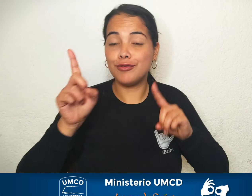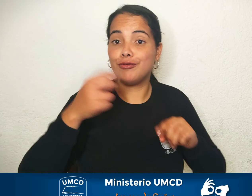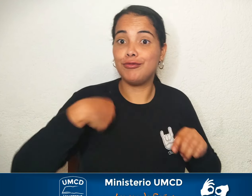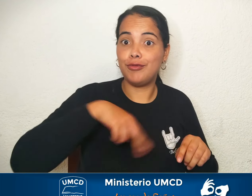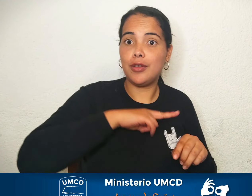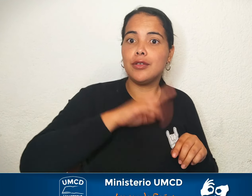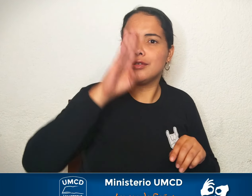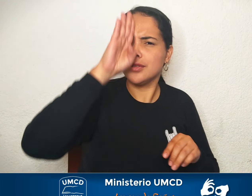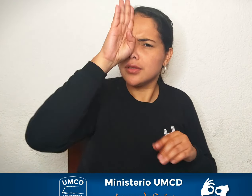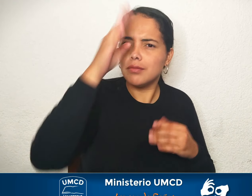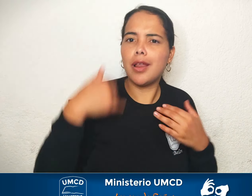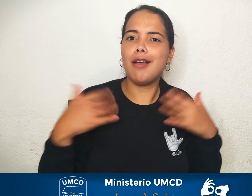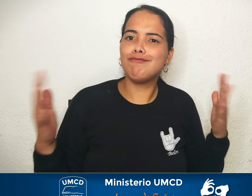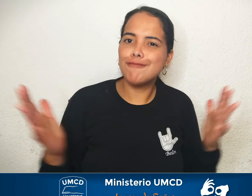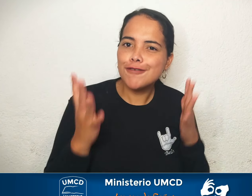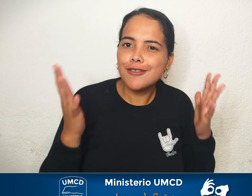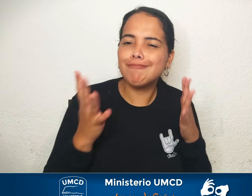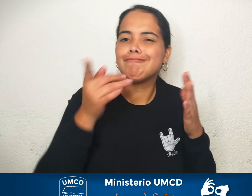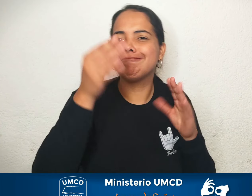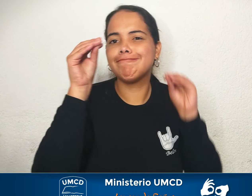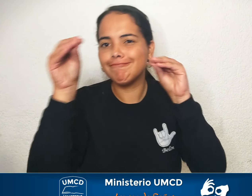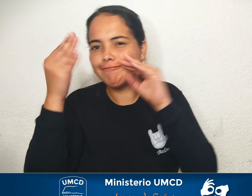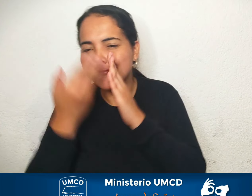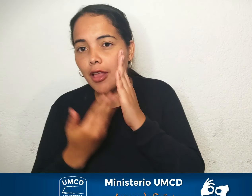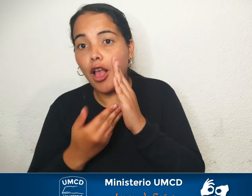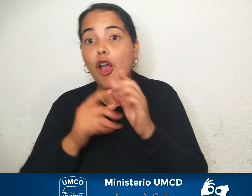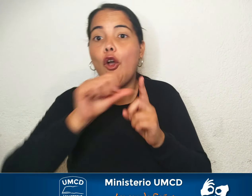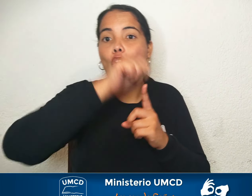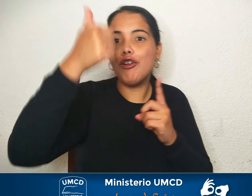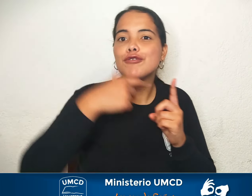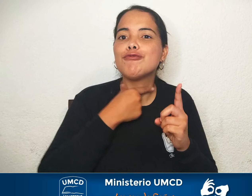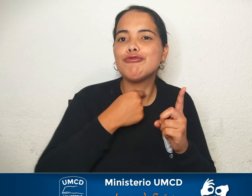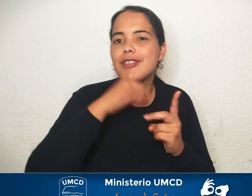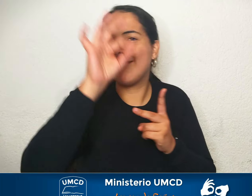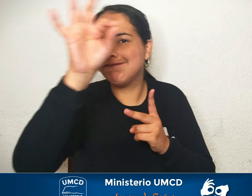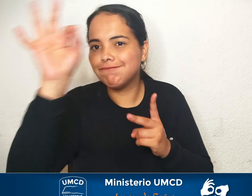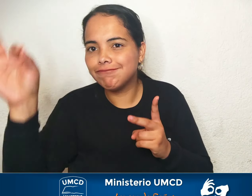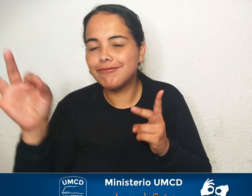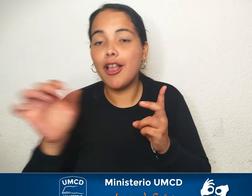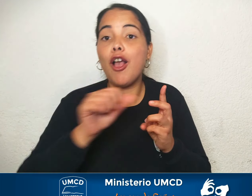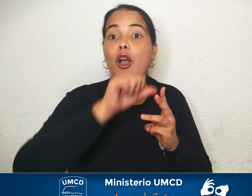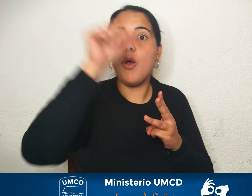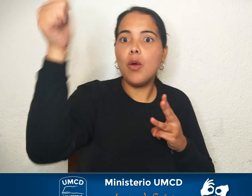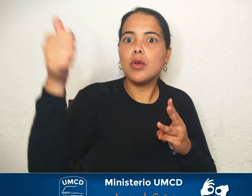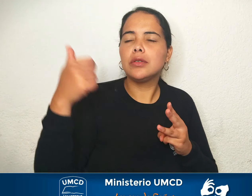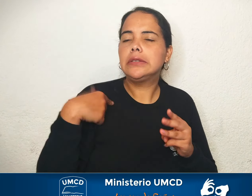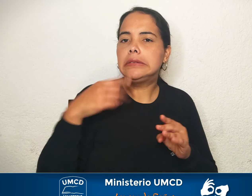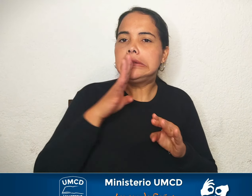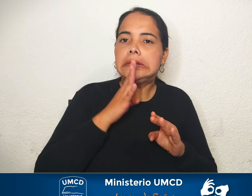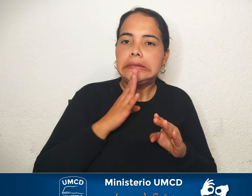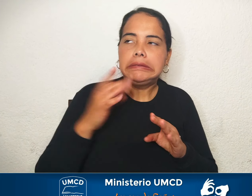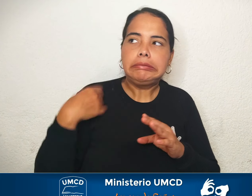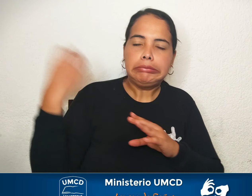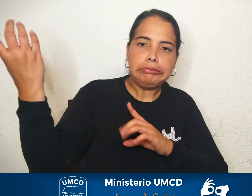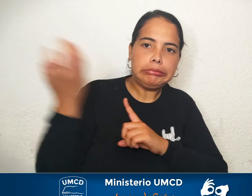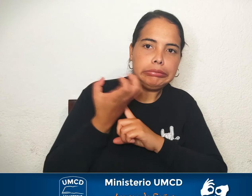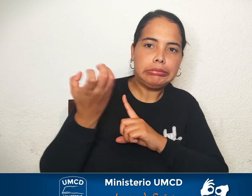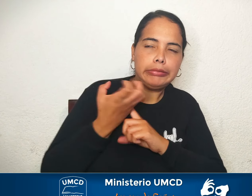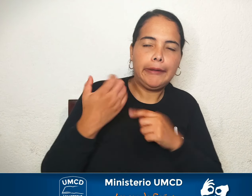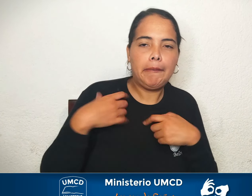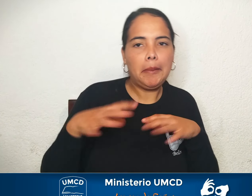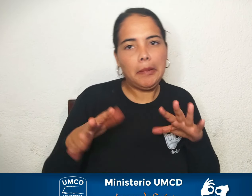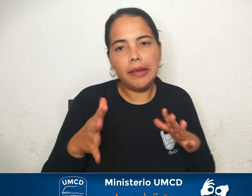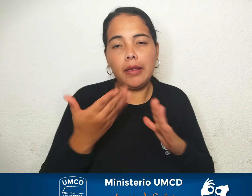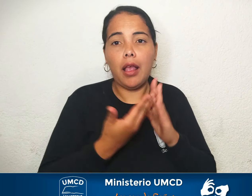personas que le han ayudado a crecer, hay personas que han testificado, hay personas que los han exhortado. Alguien de